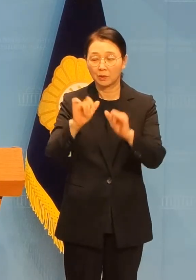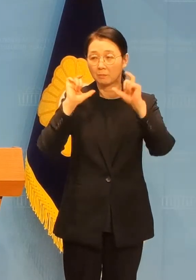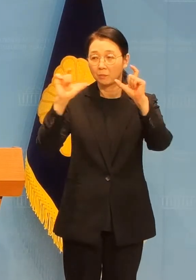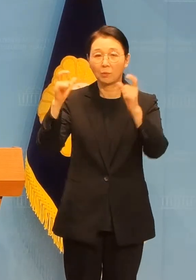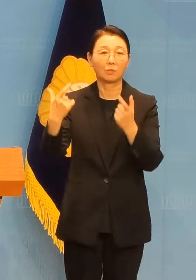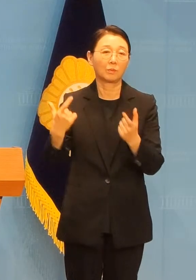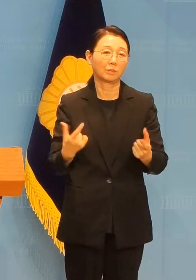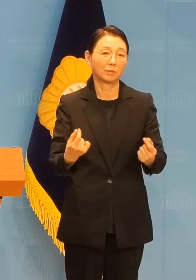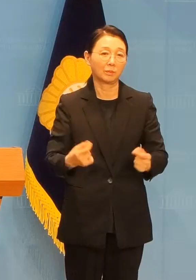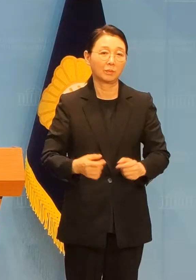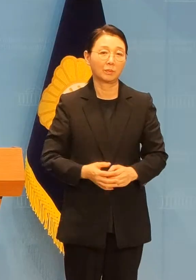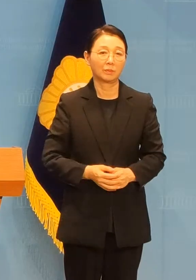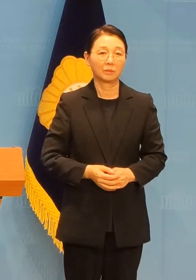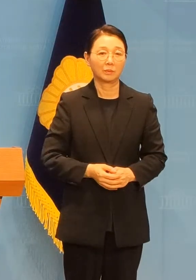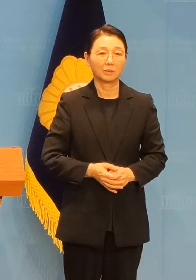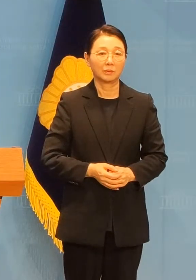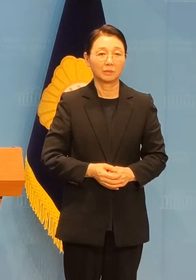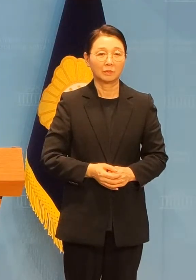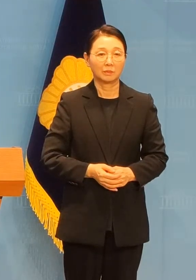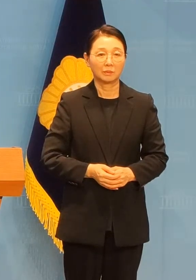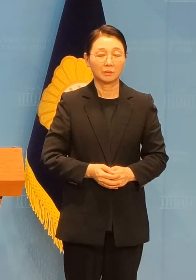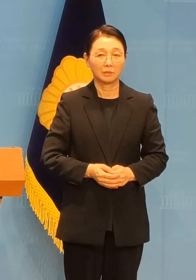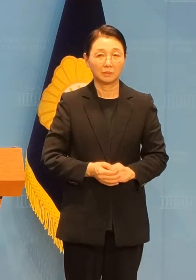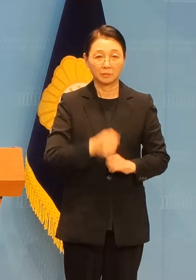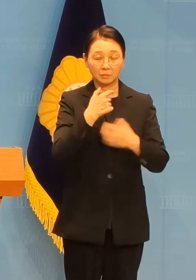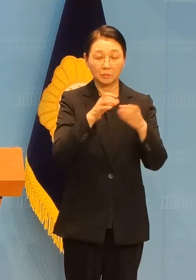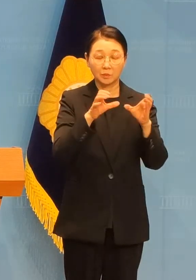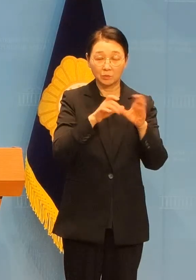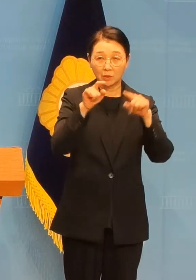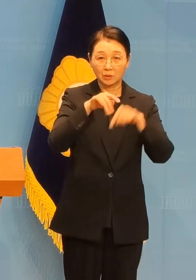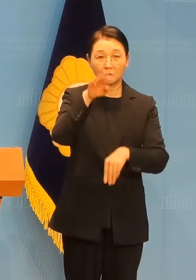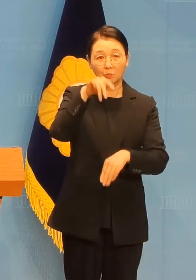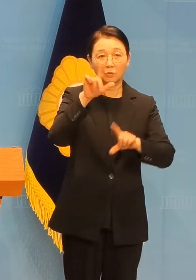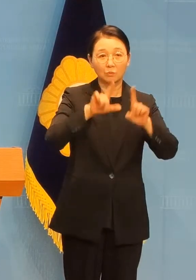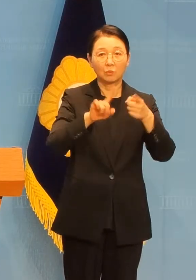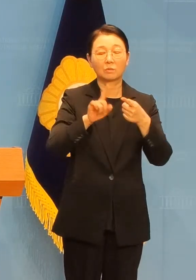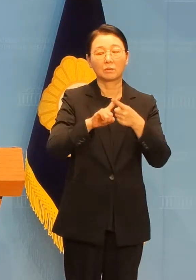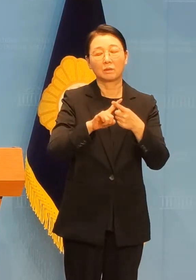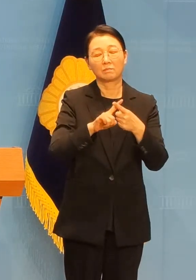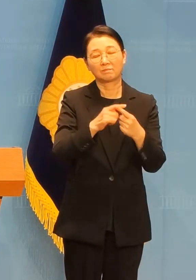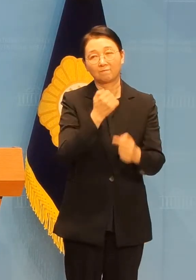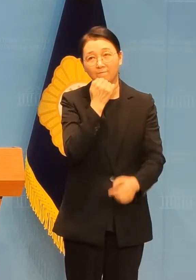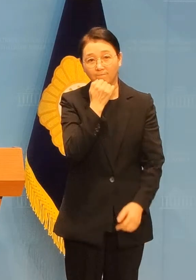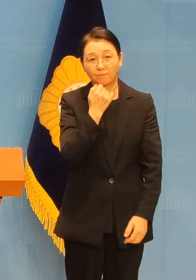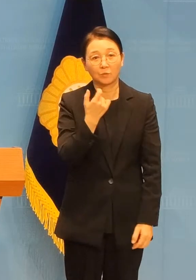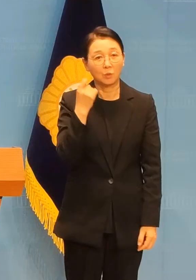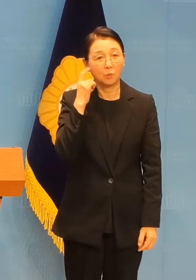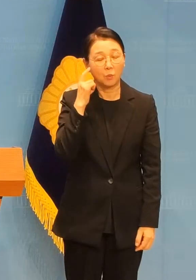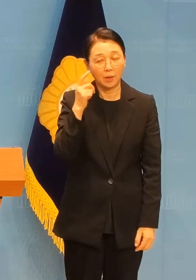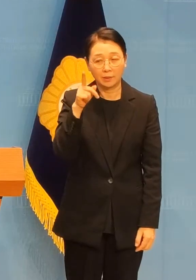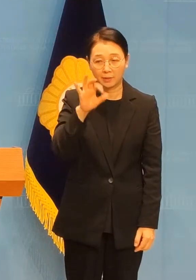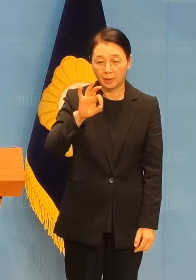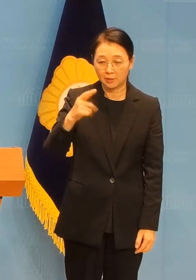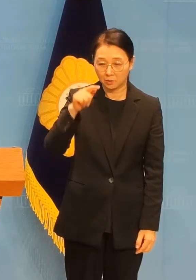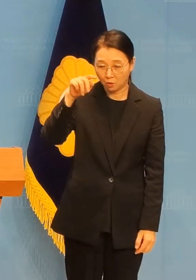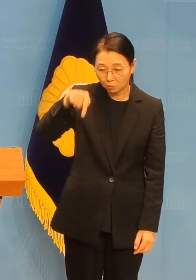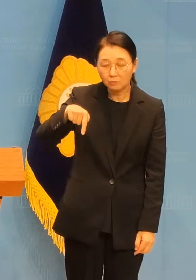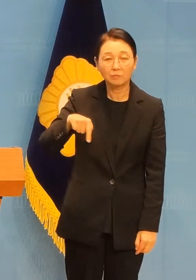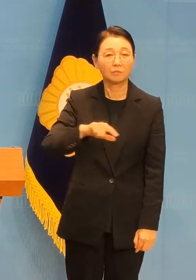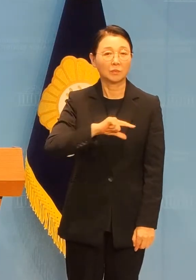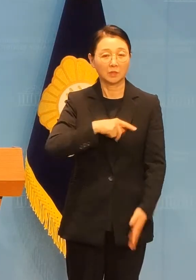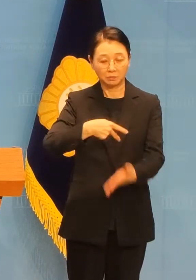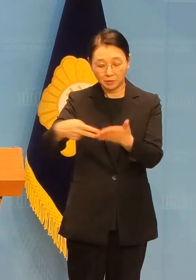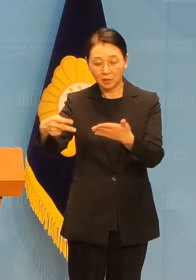선전포고와 다름없습니다. 민주당 지도부의 행태는 더욱 가관입니다. 강선우 의원은 전격